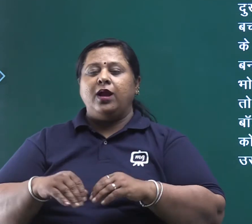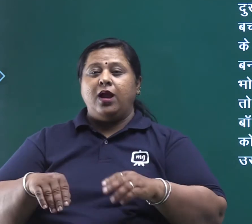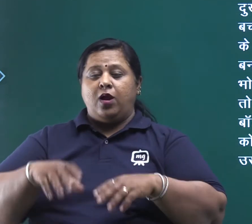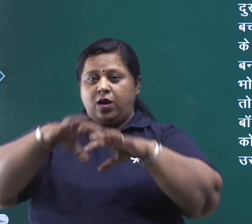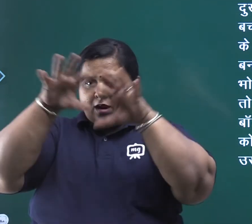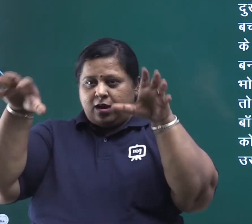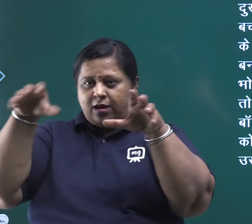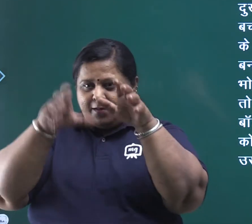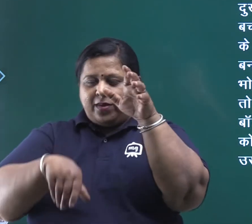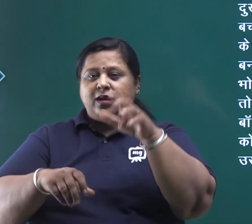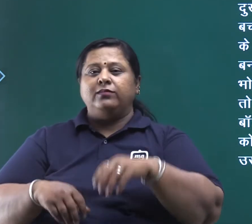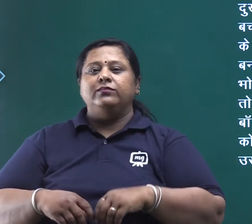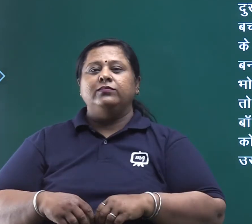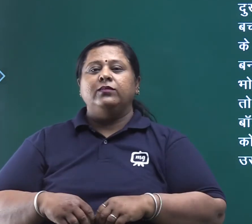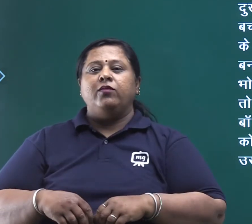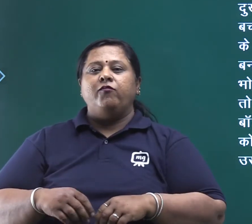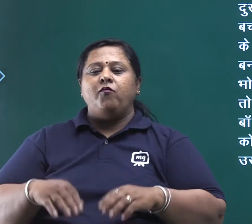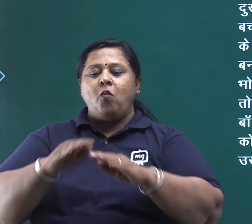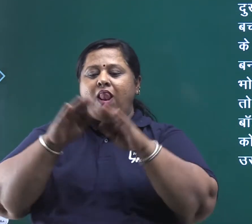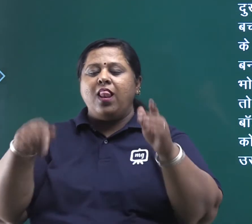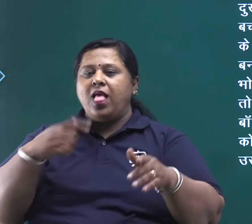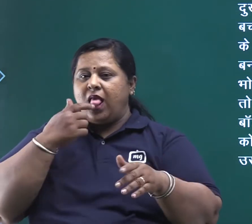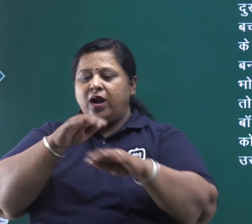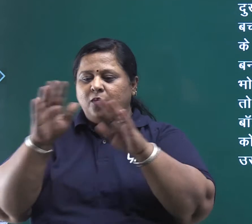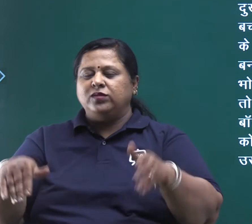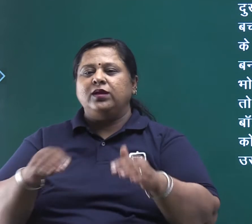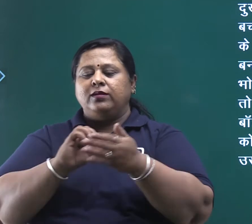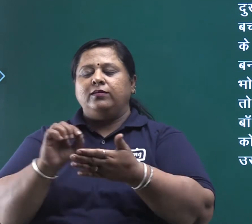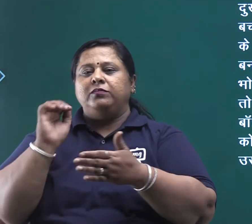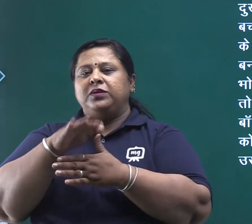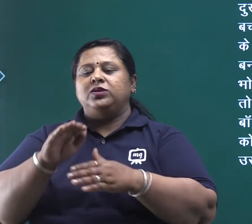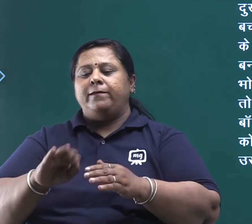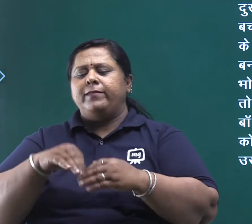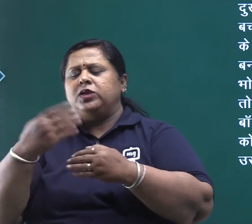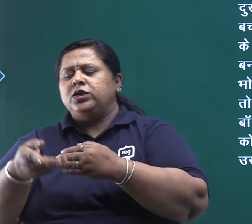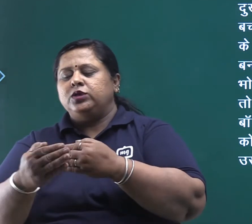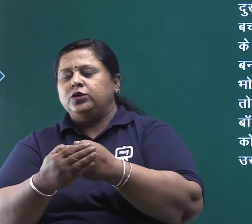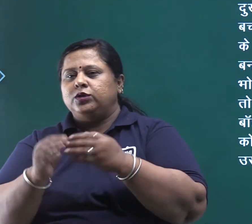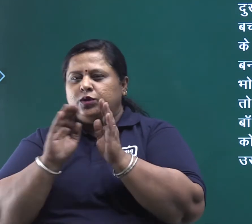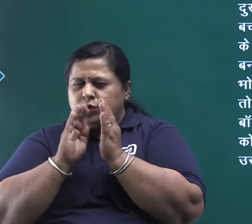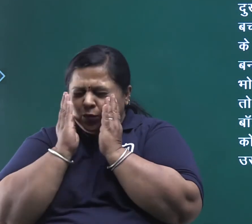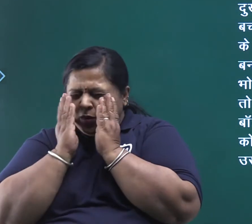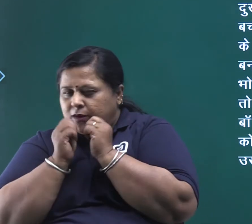खंबे व लेटर बॉक्स के पीछे छिपकर